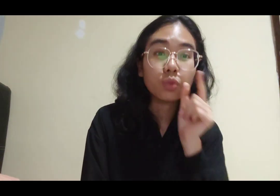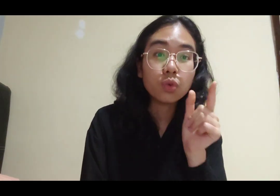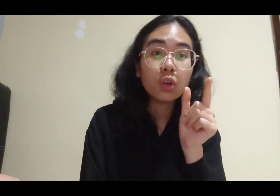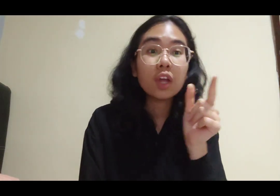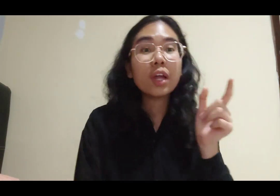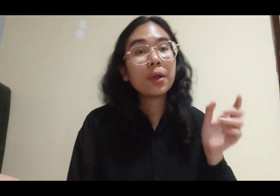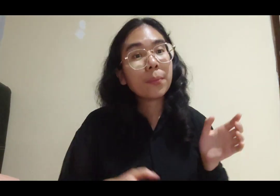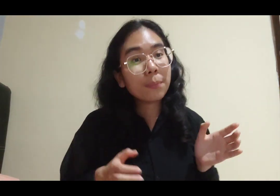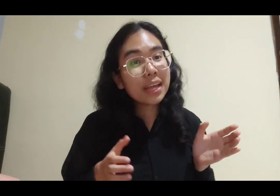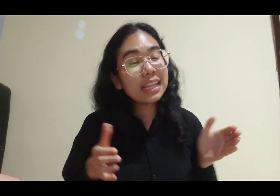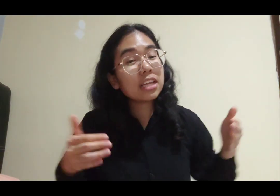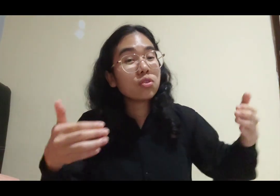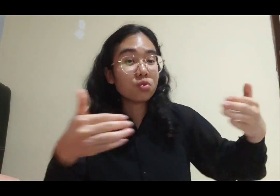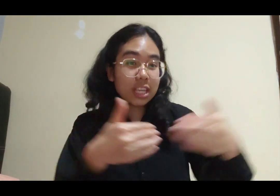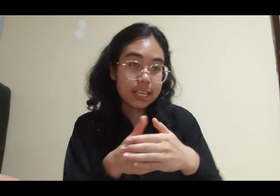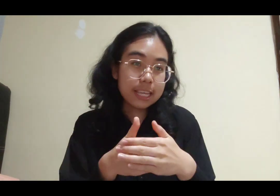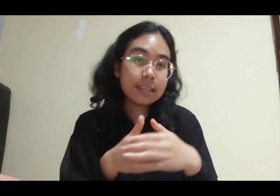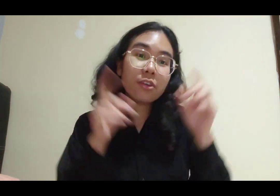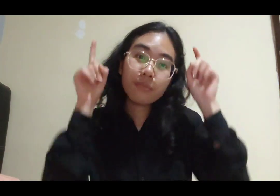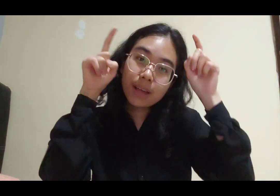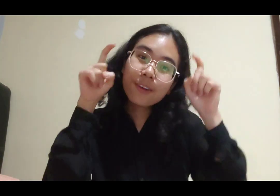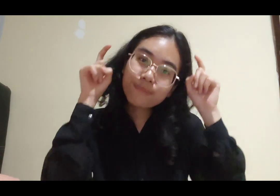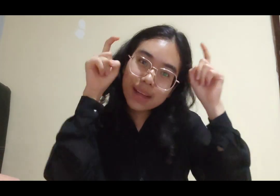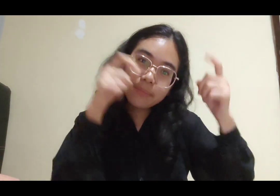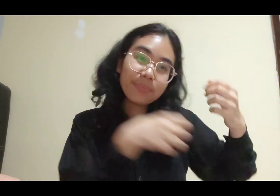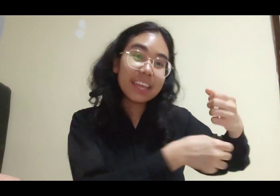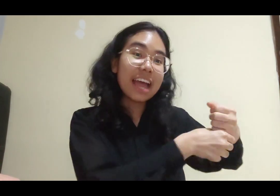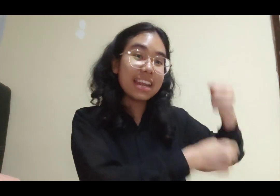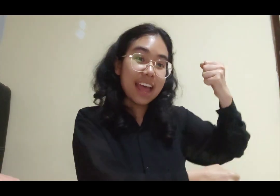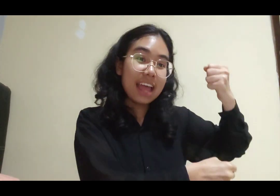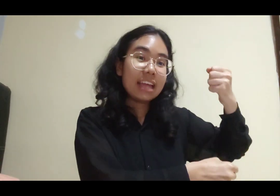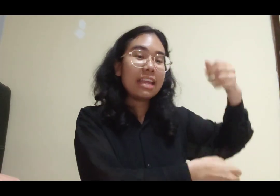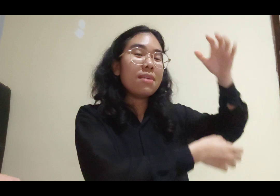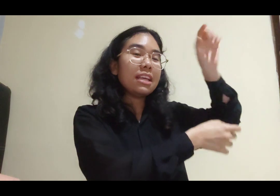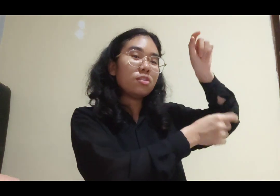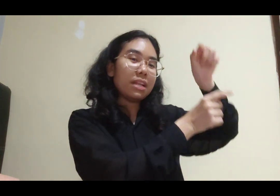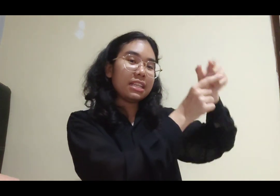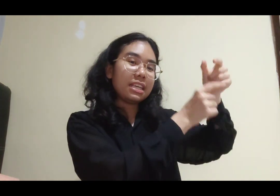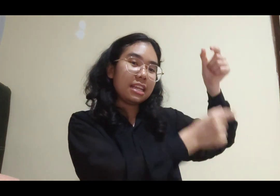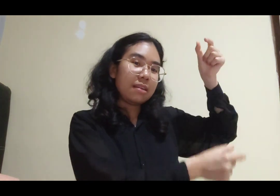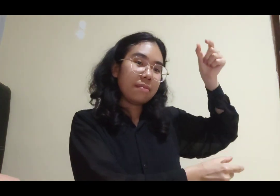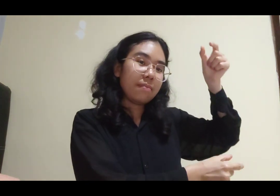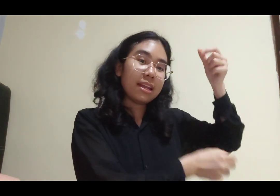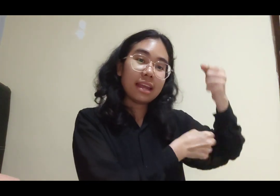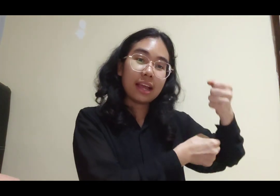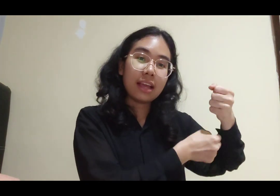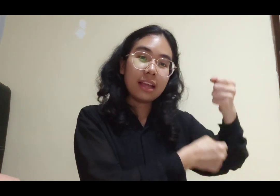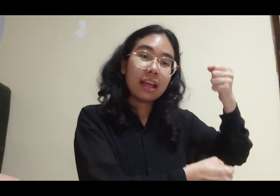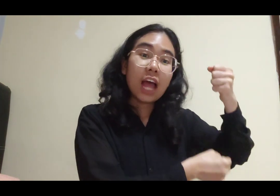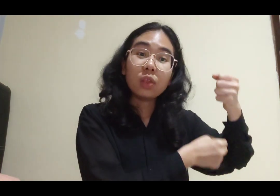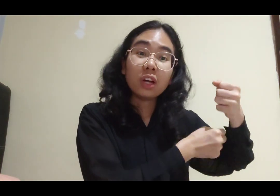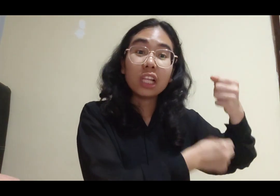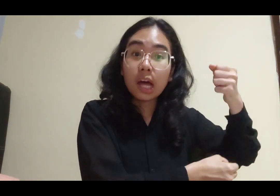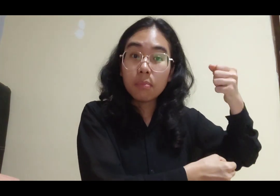untuk melindungi domba-domba. Gada. Dia biasanya cuma segini, pendek. Atau club,